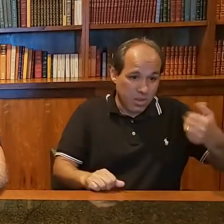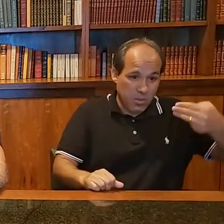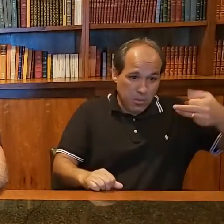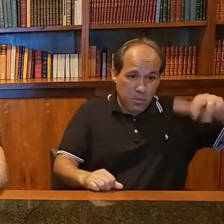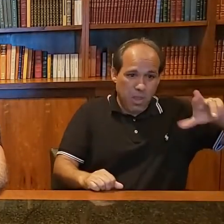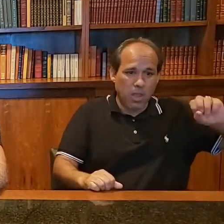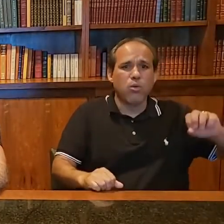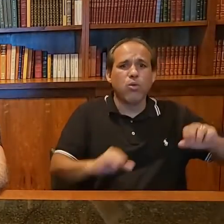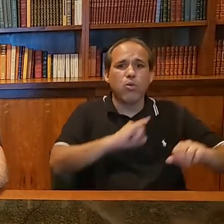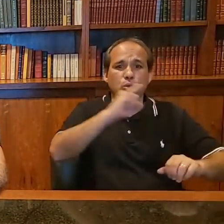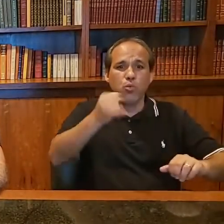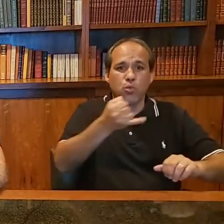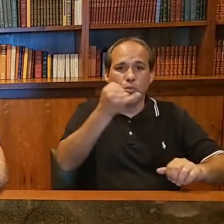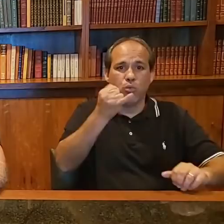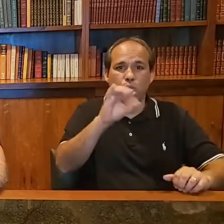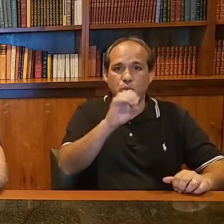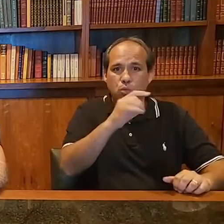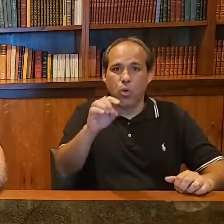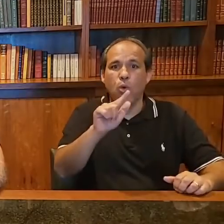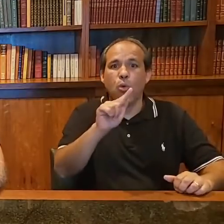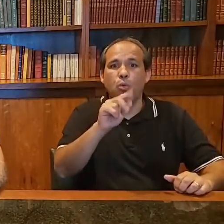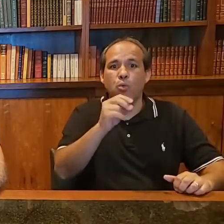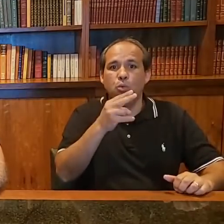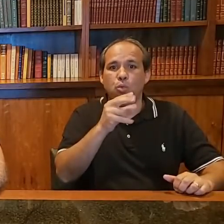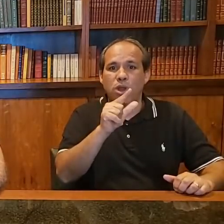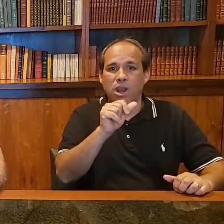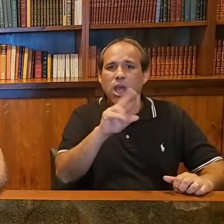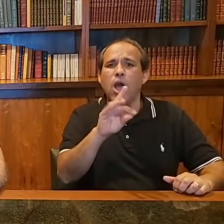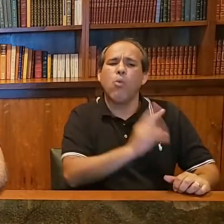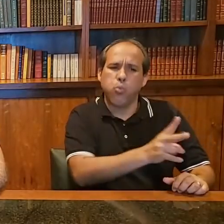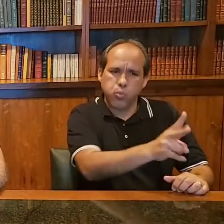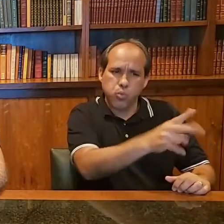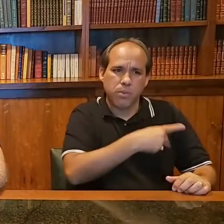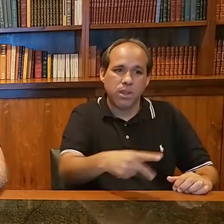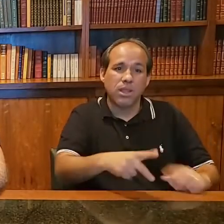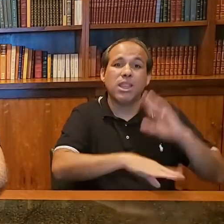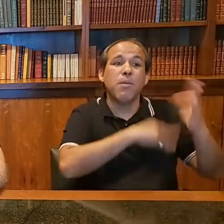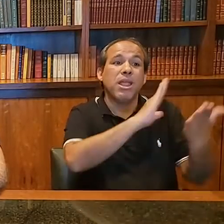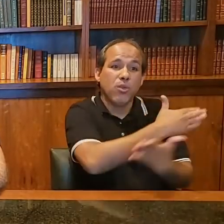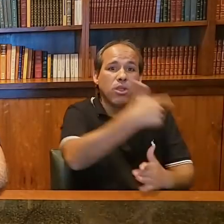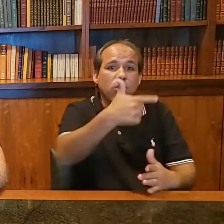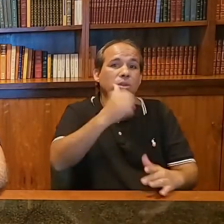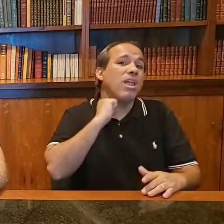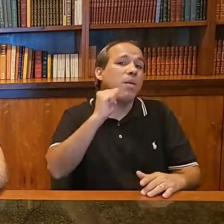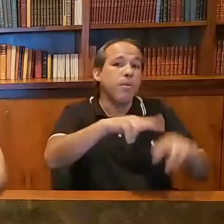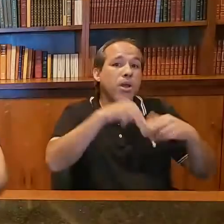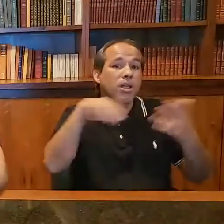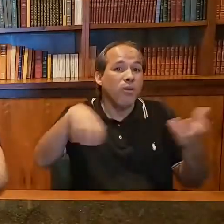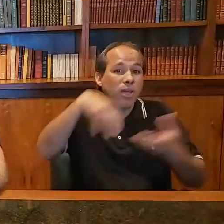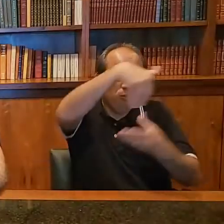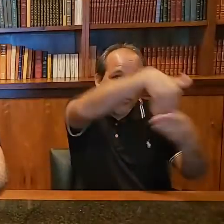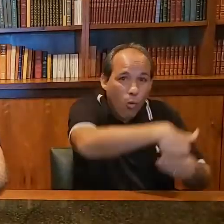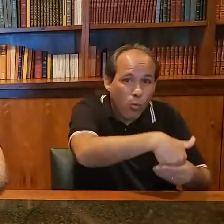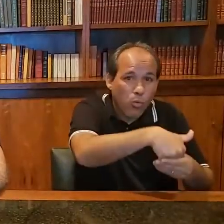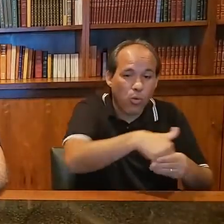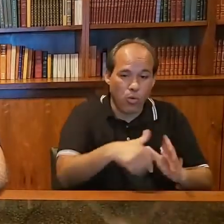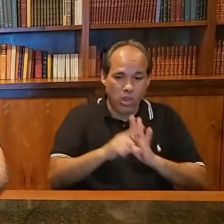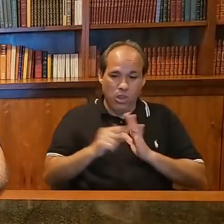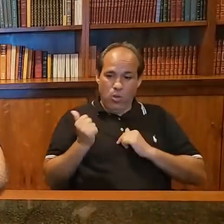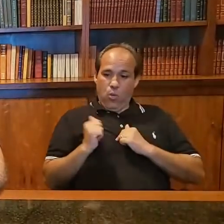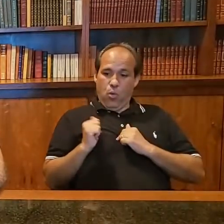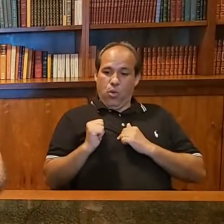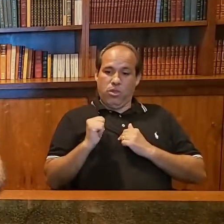presidente no dia 2 de abril, por uma votação do Congresso Nacional. Dia 11, o Congresso se reuniu